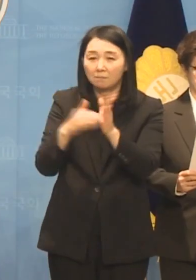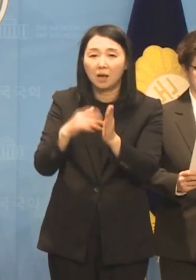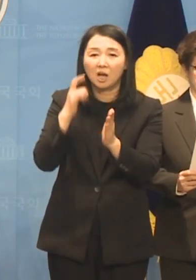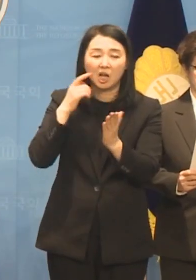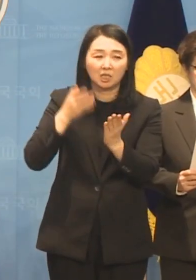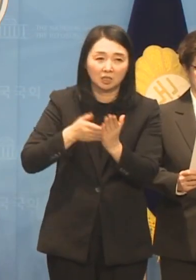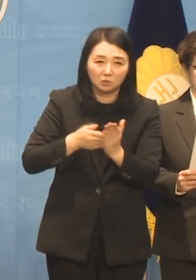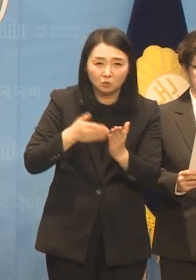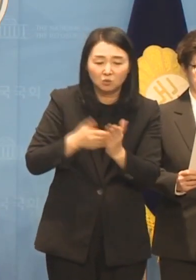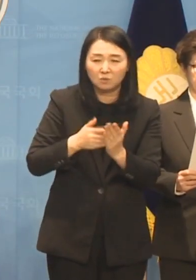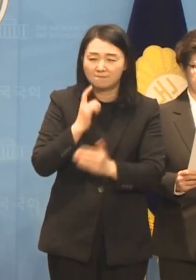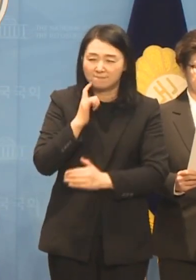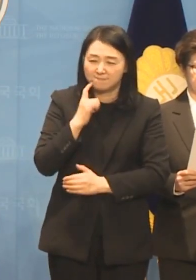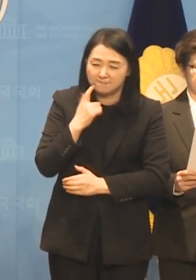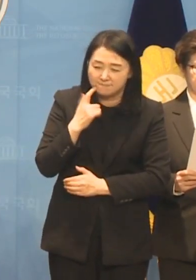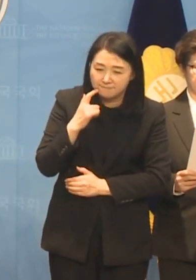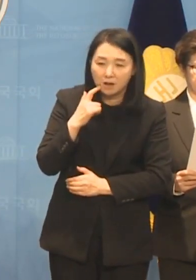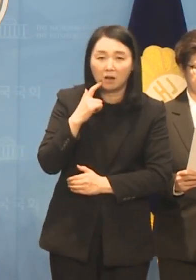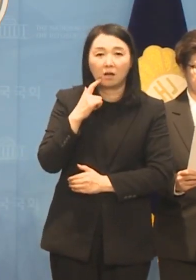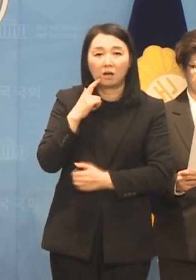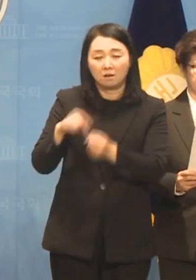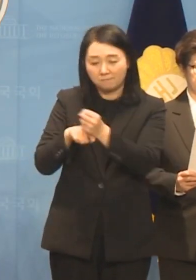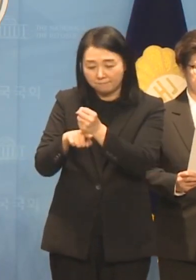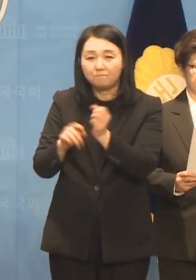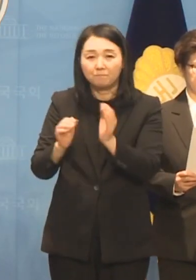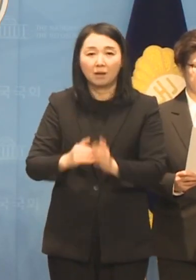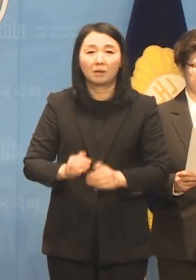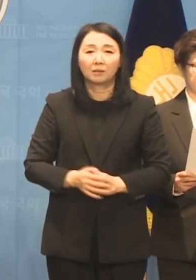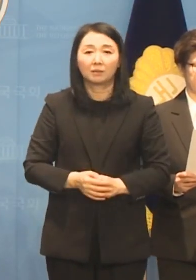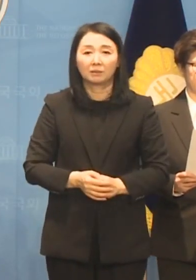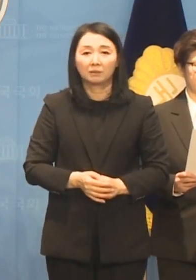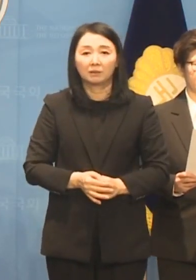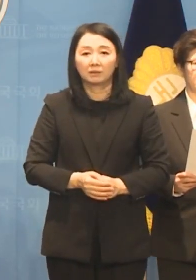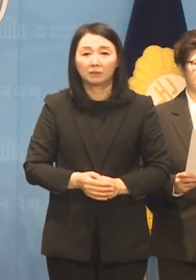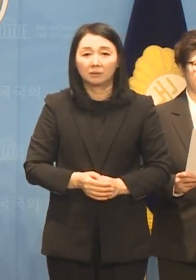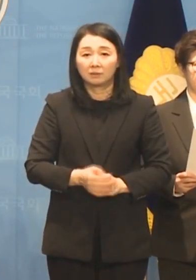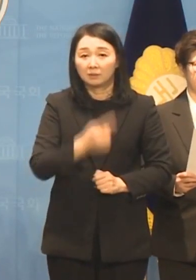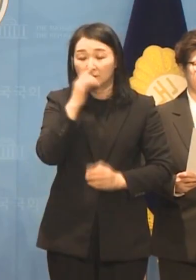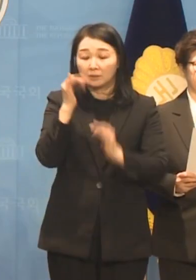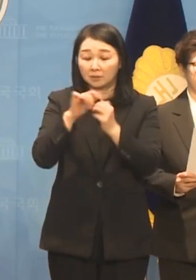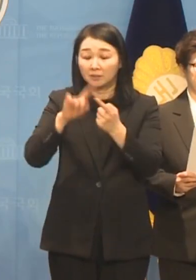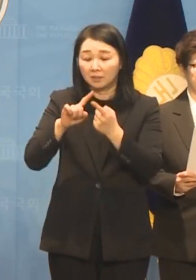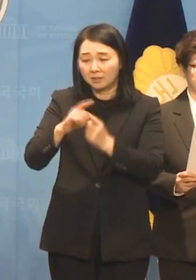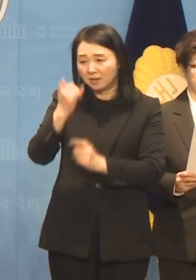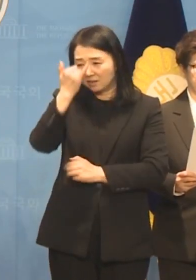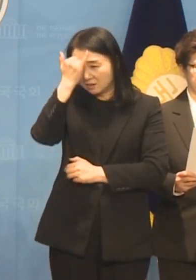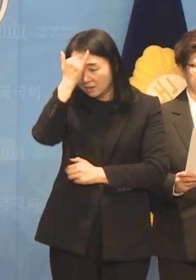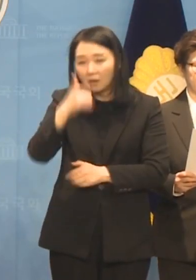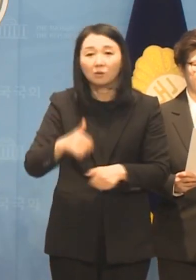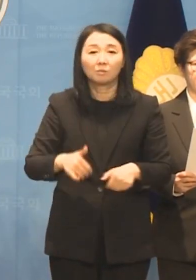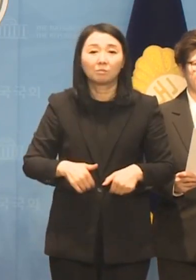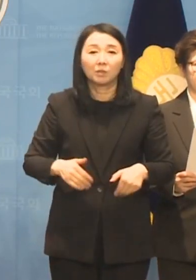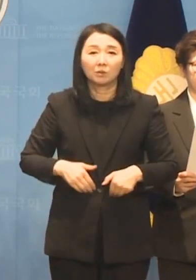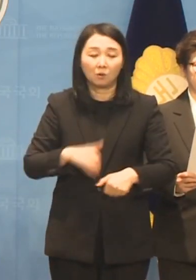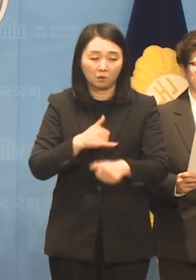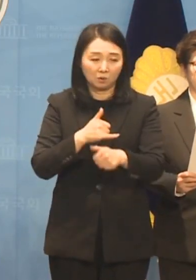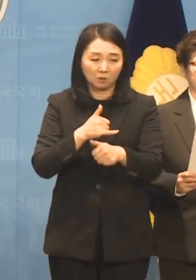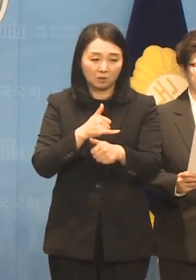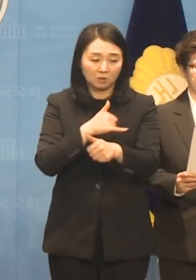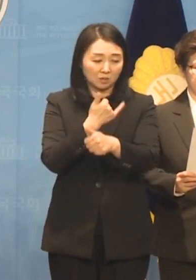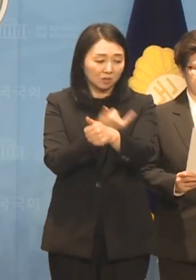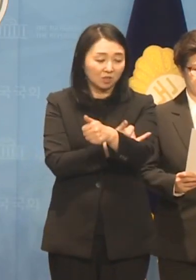가짜뉴스, 우기기의 범벅이었습니다. 증인들에 대한 최소한의 예우, 인권 보호는